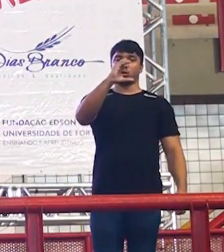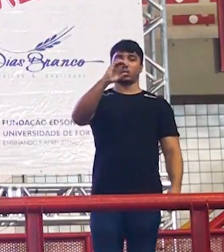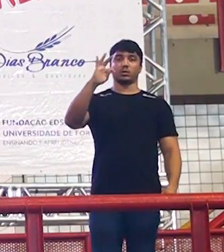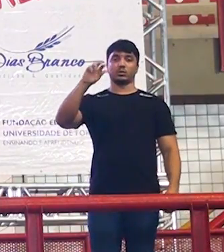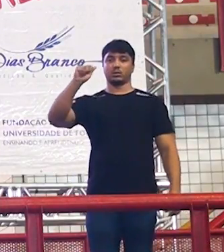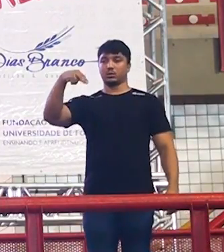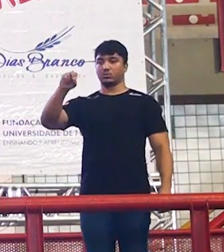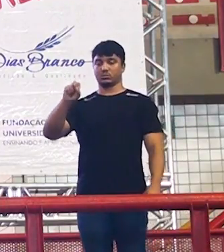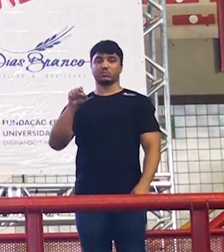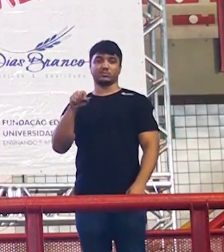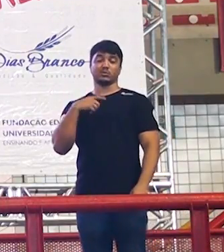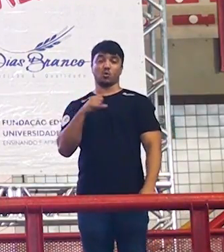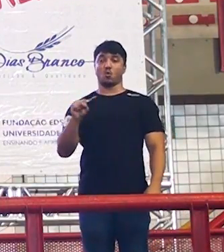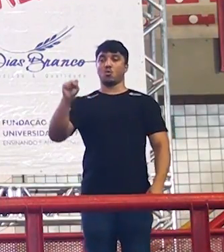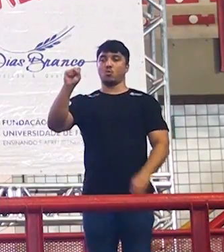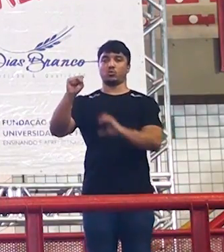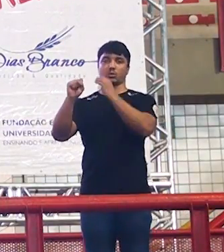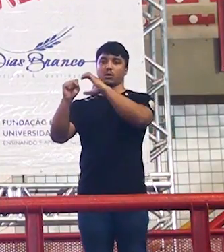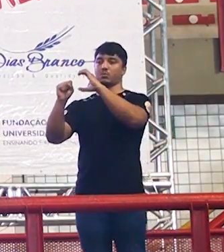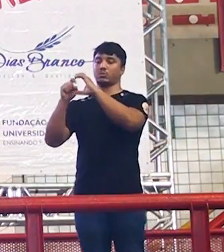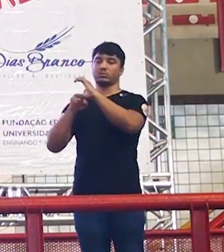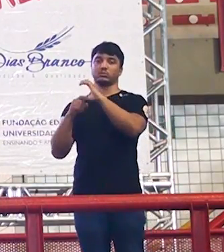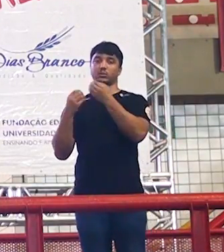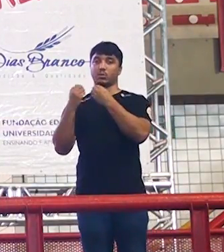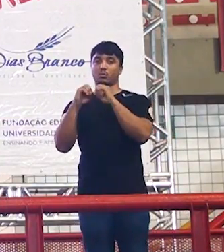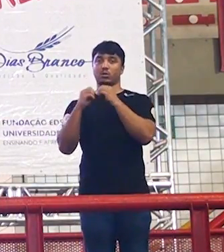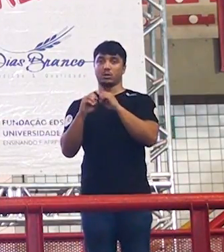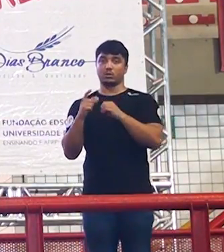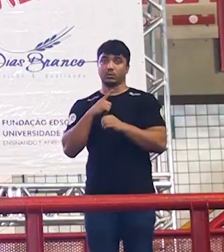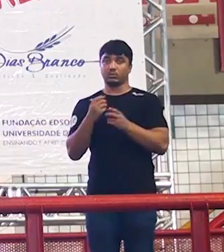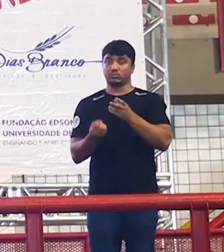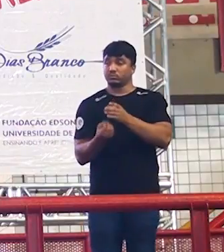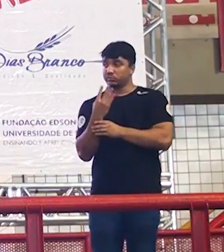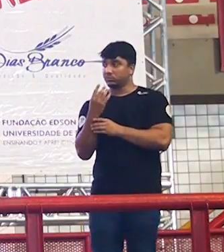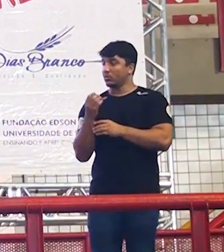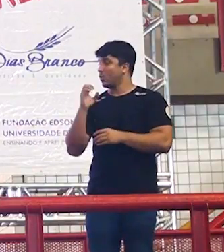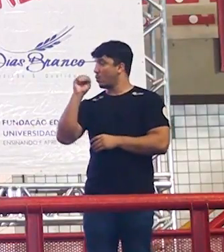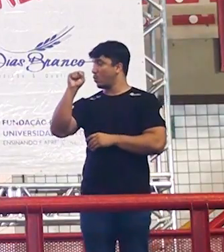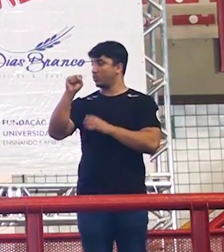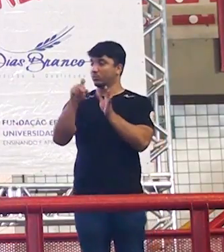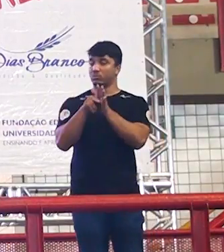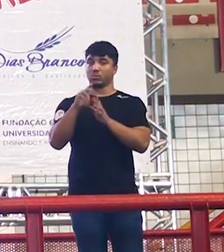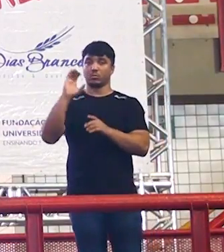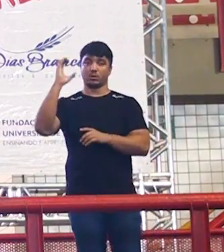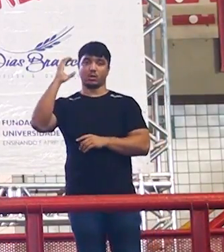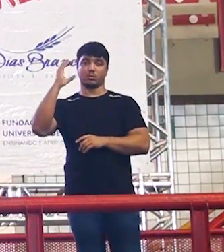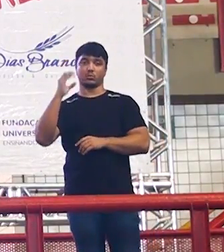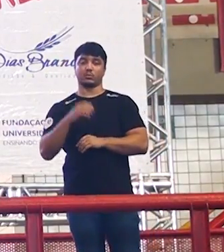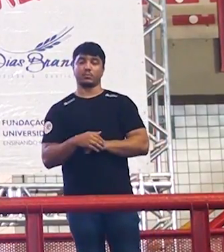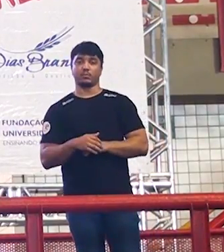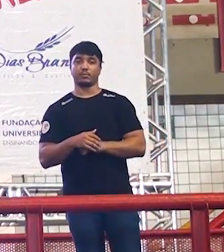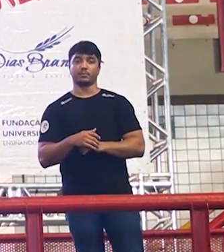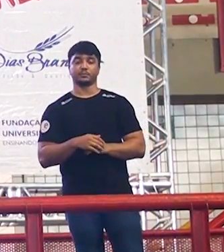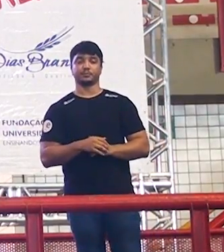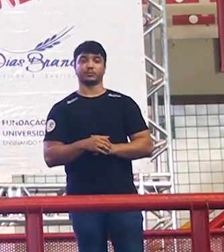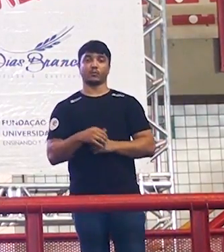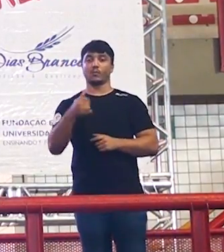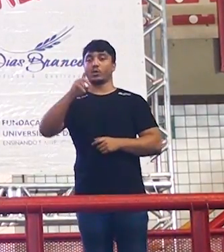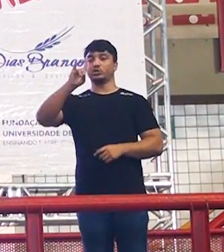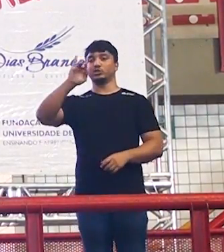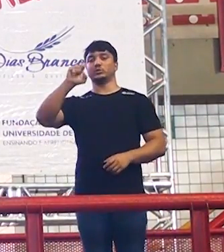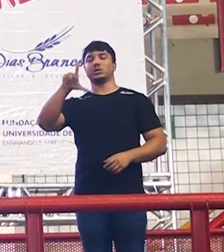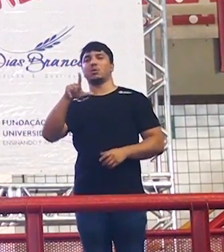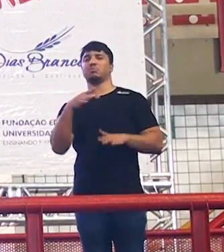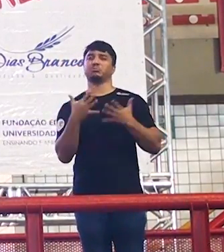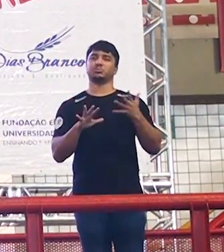8 carbonos. Ou seja, cada molécula de gasolina gera 8 moléculas de gás carbônico. Óleo diesel,